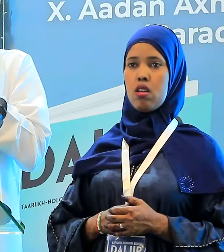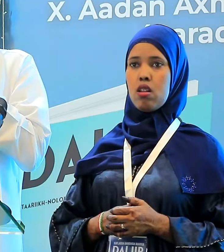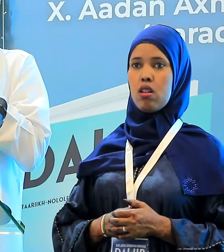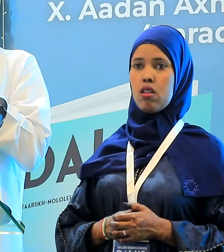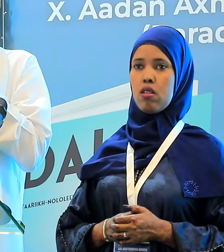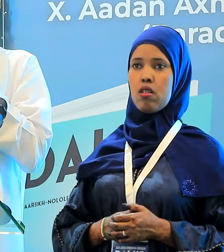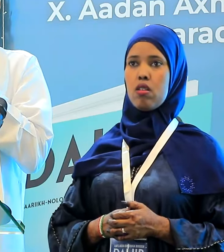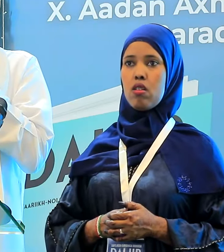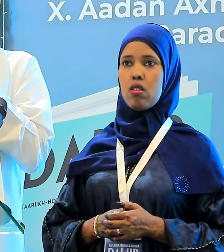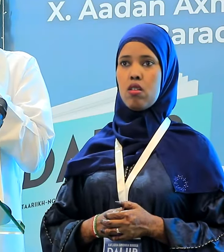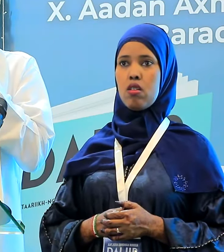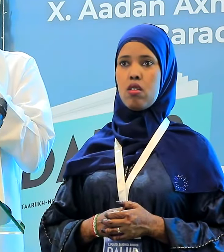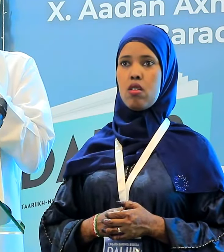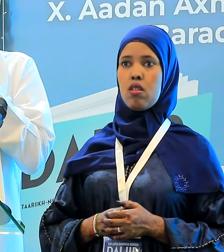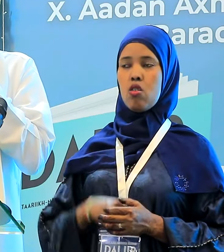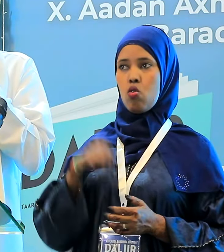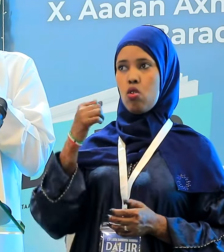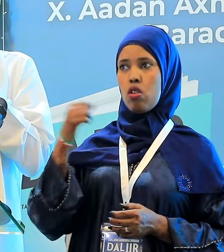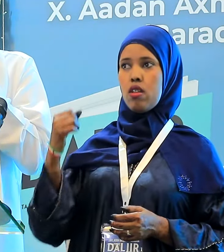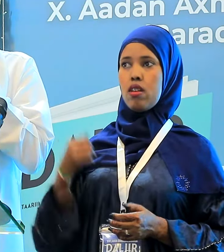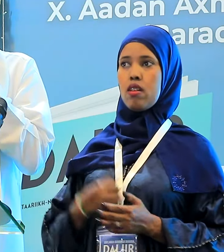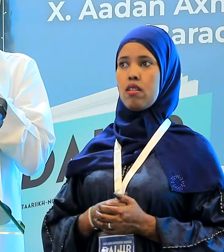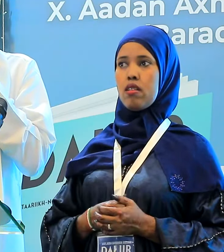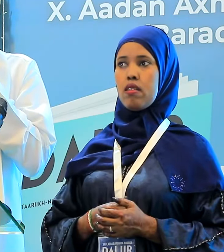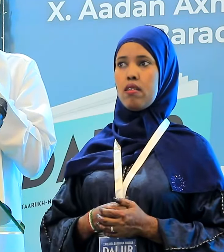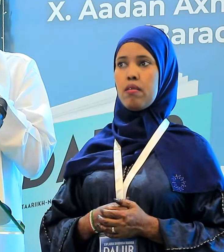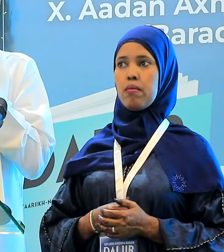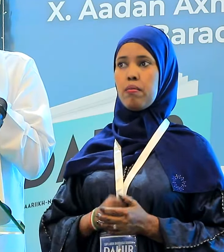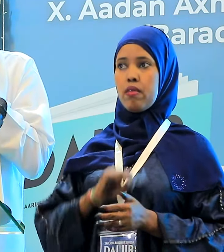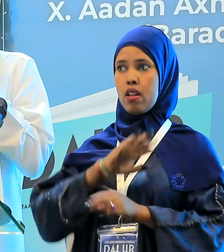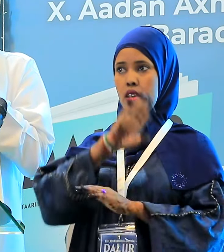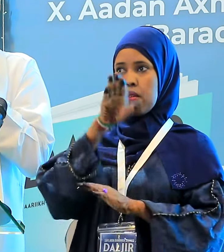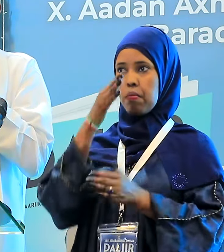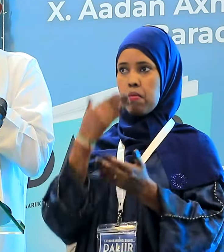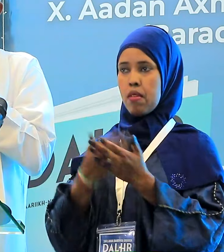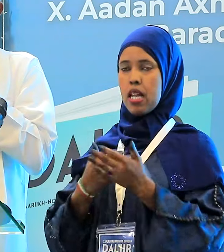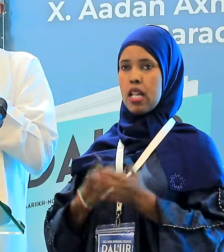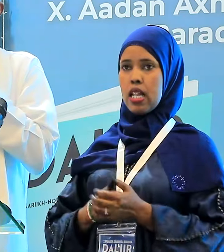وليدا وايلكا وحقارتكا كان عصتانا